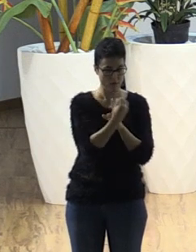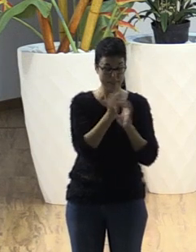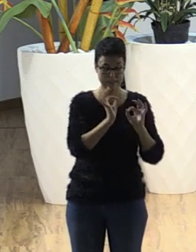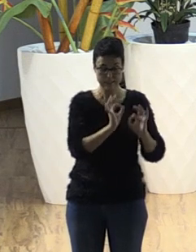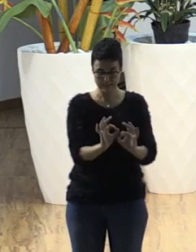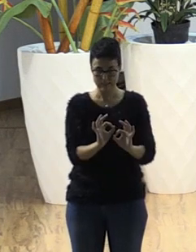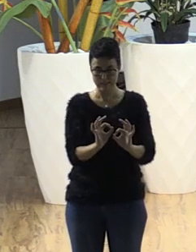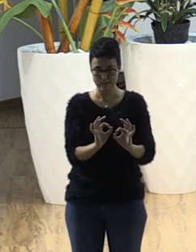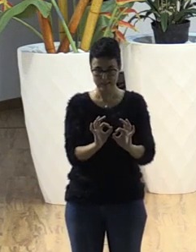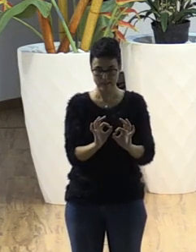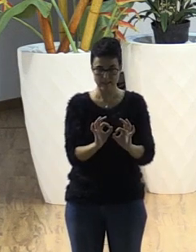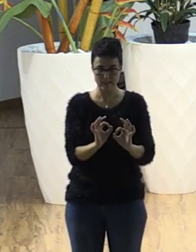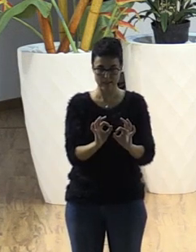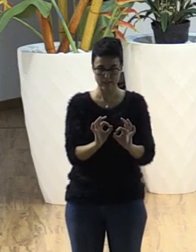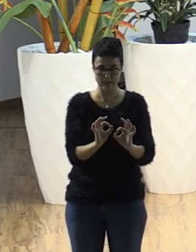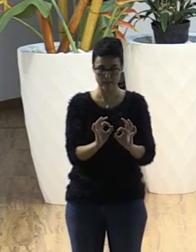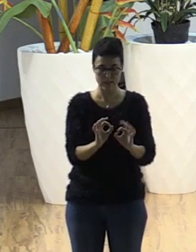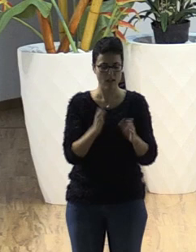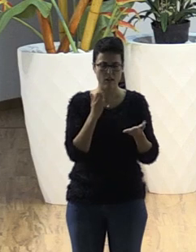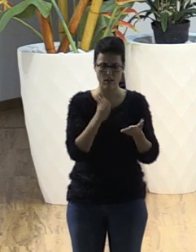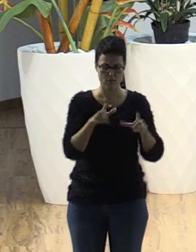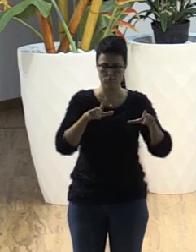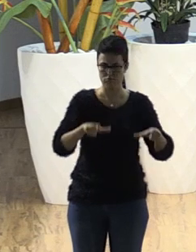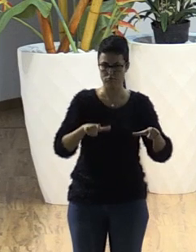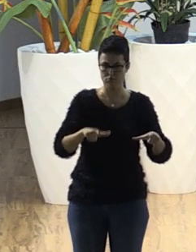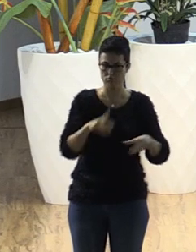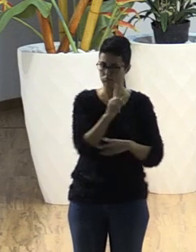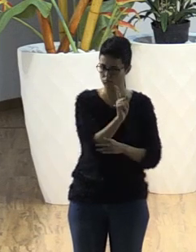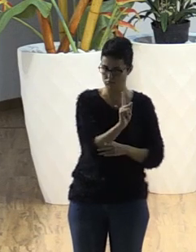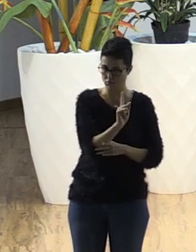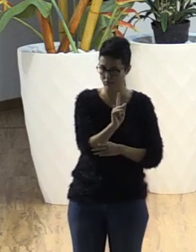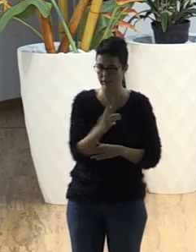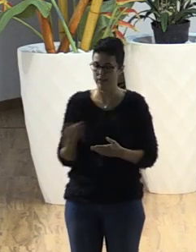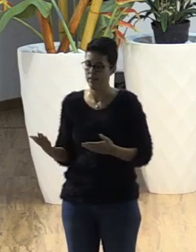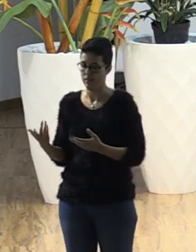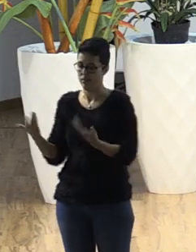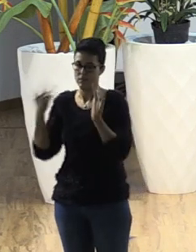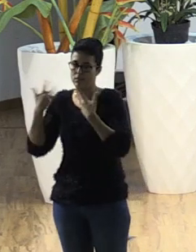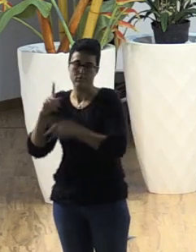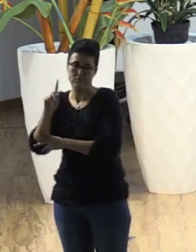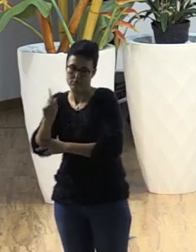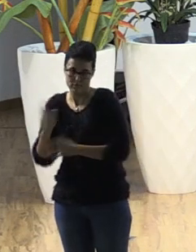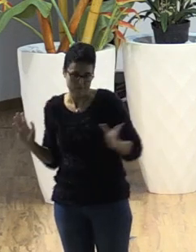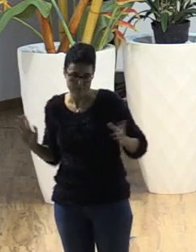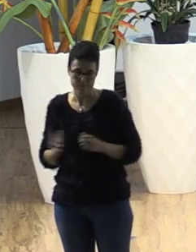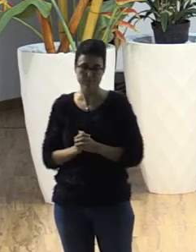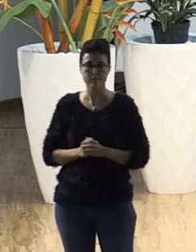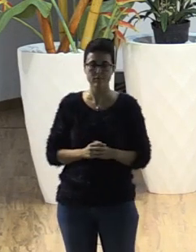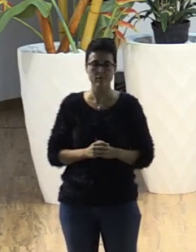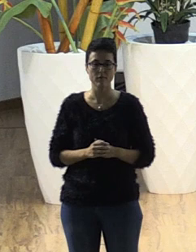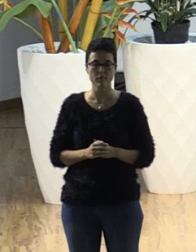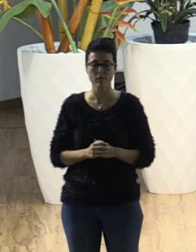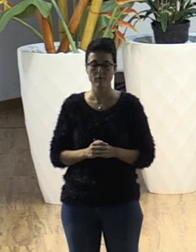particular, no en el aula, no en la consulta, no en